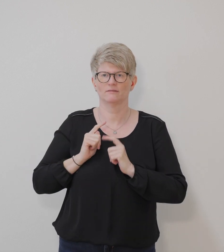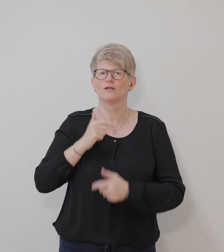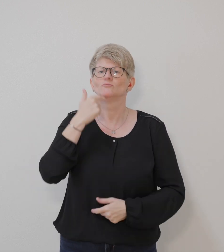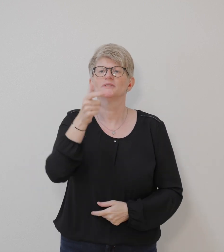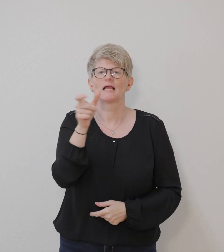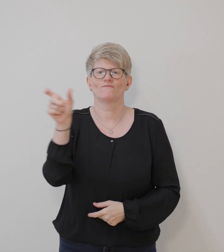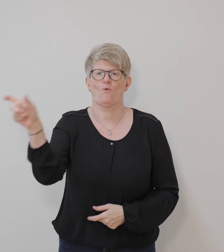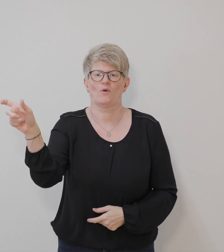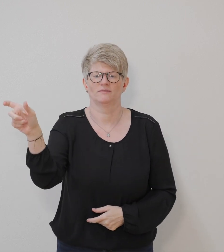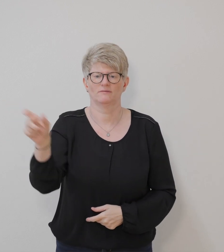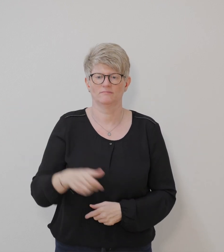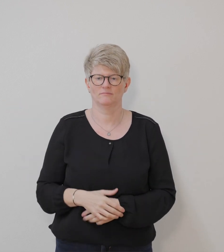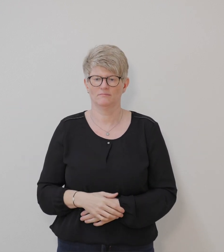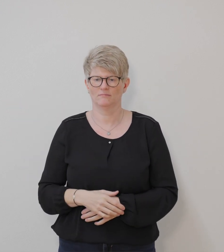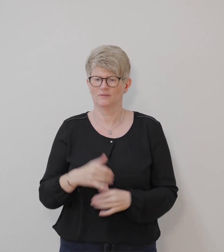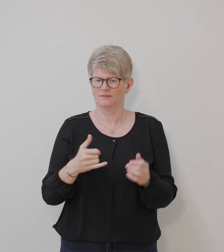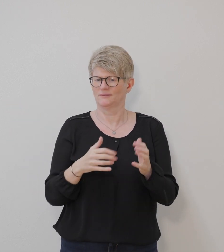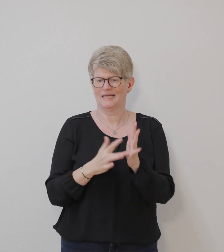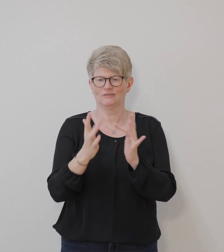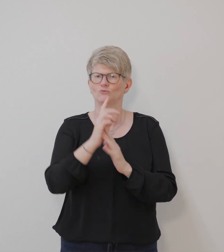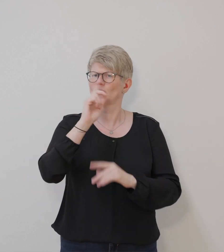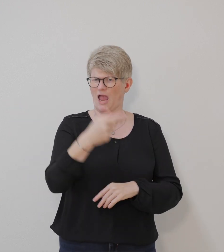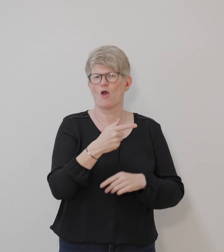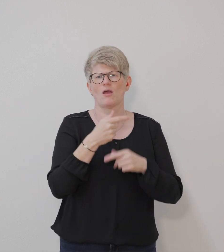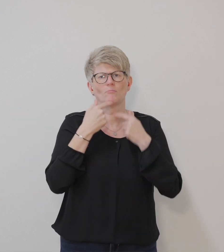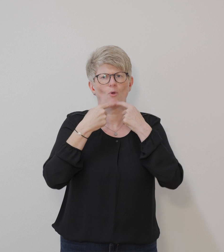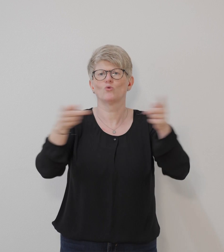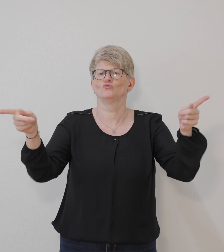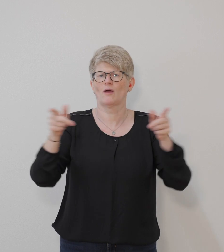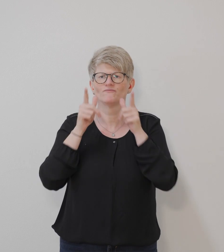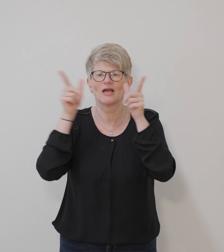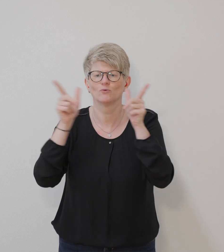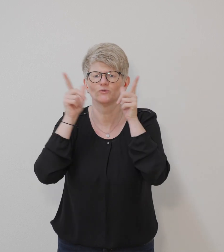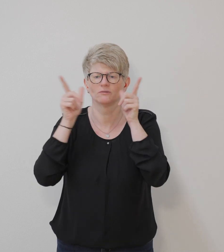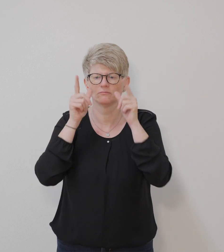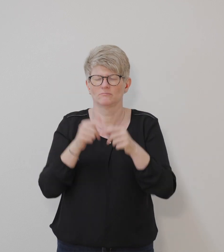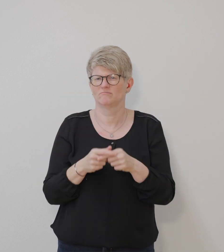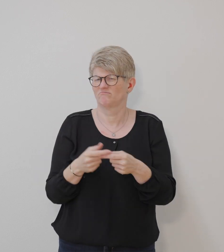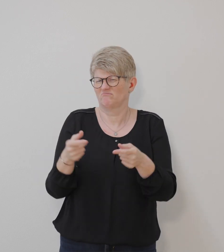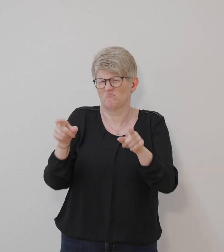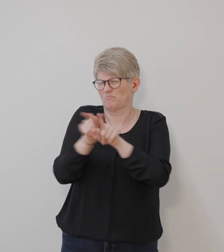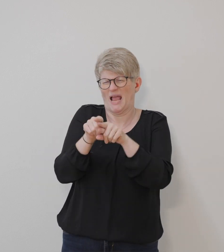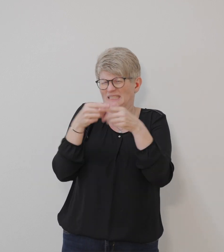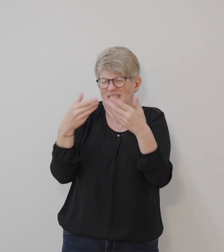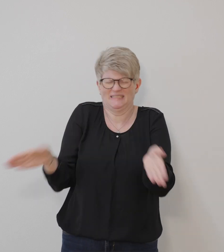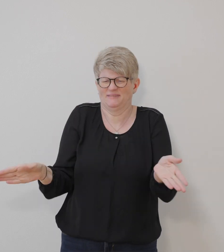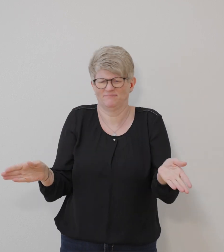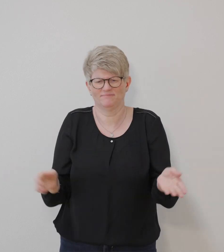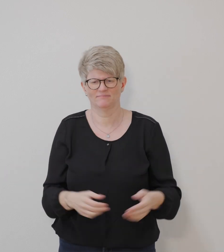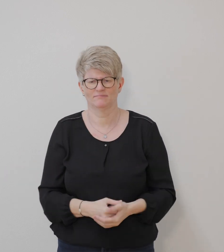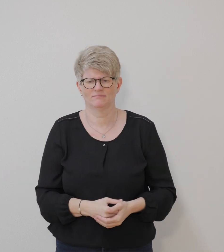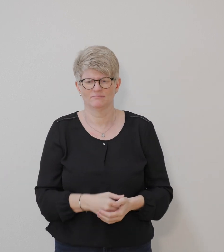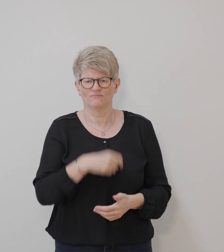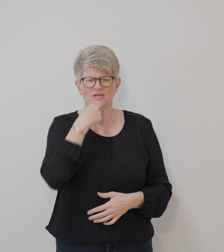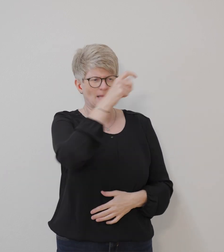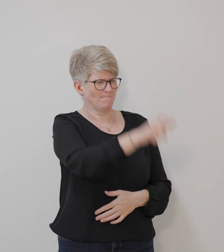das nicht. Auch viele Menschen heute können sich selbst nicht mehr helfen. Herr M. erzählte